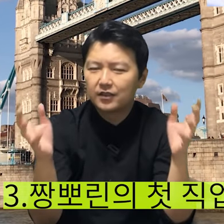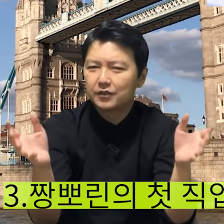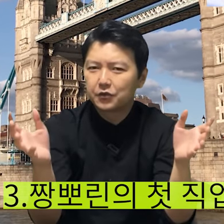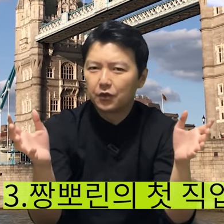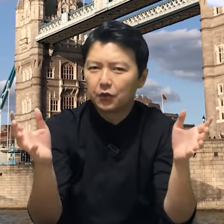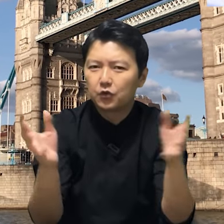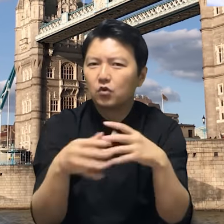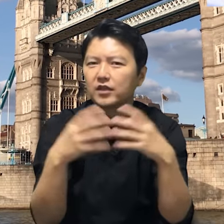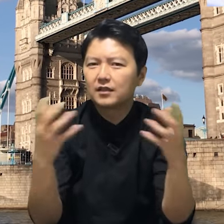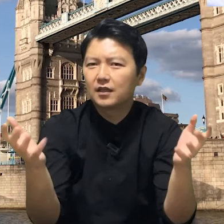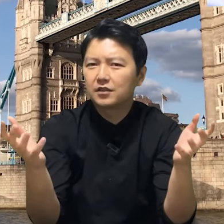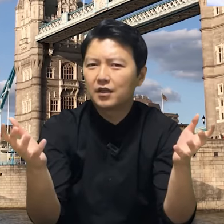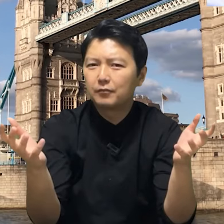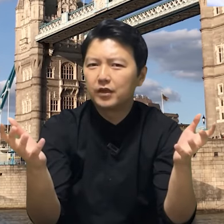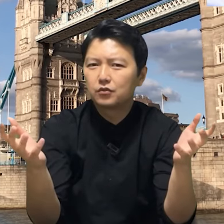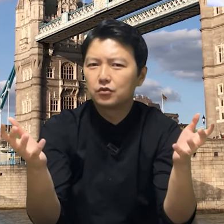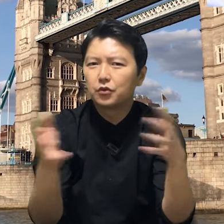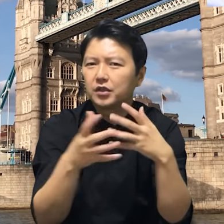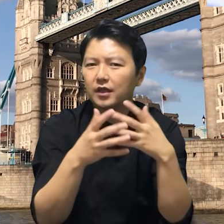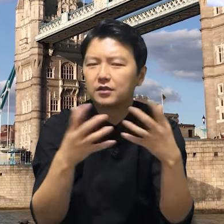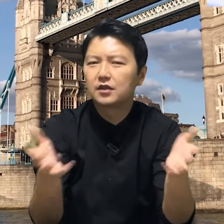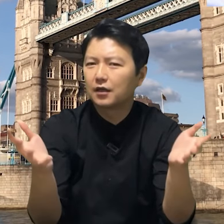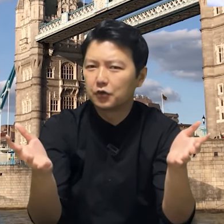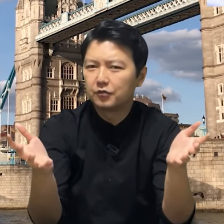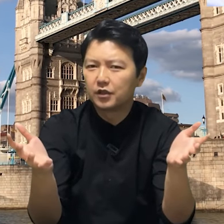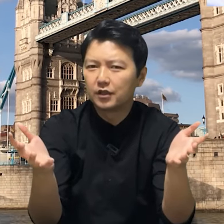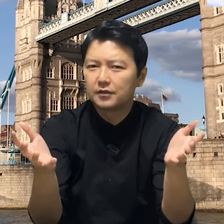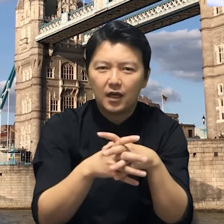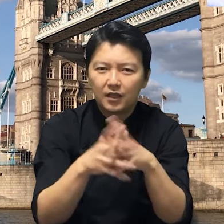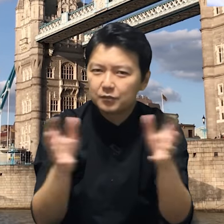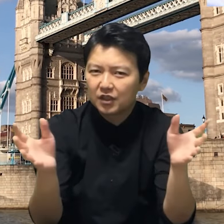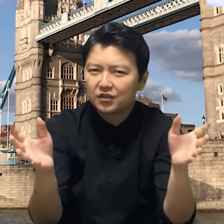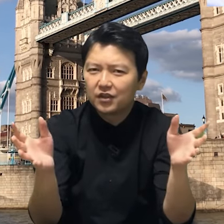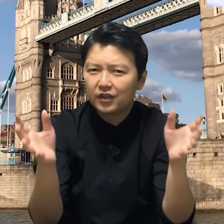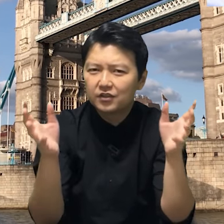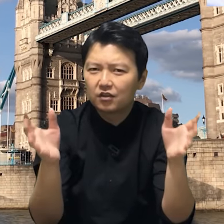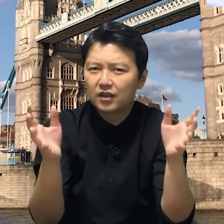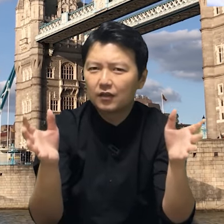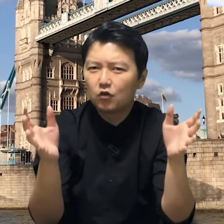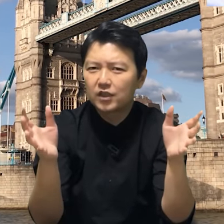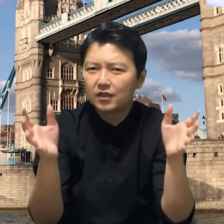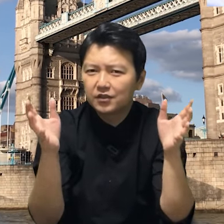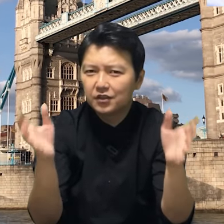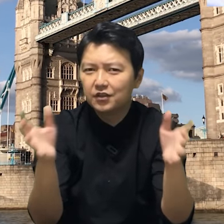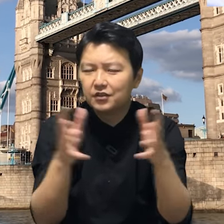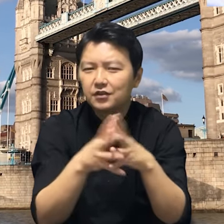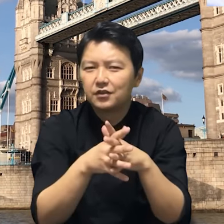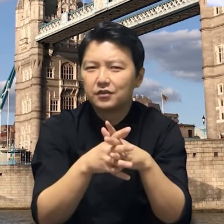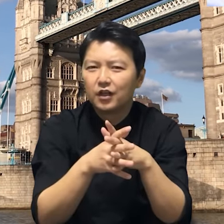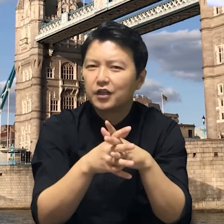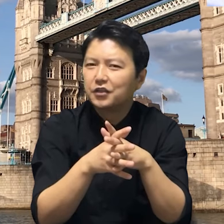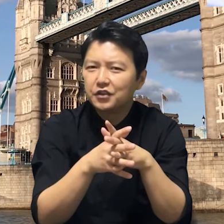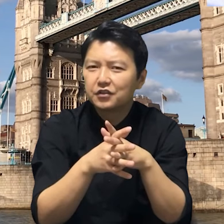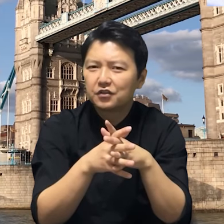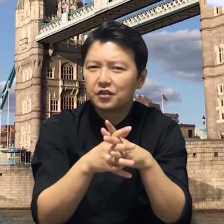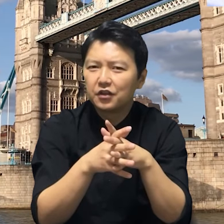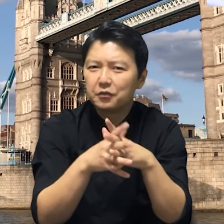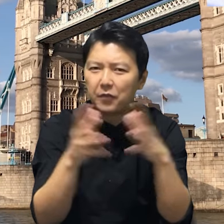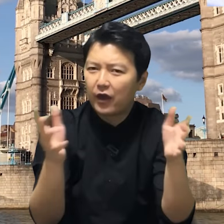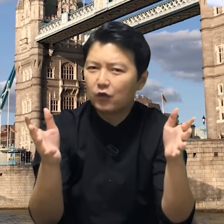그랬죠. 공산당에서 안배해주는 회사에 들어가게 됩니다. 하지만 그때의 석탄 공장에서의 일은 그의 적성에 매우